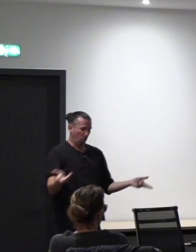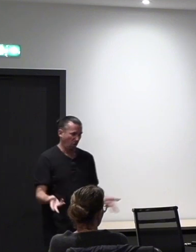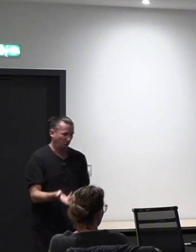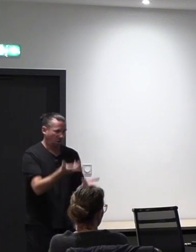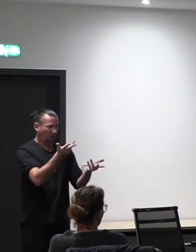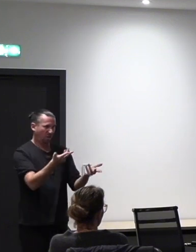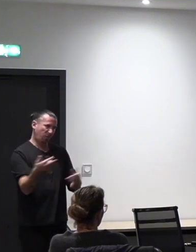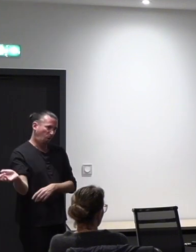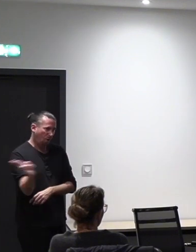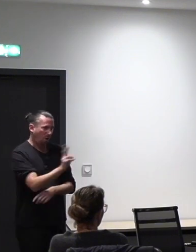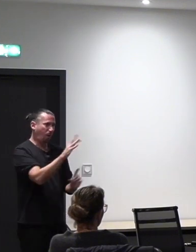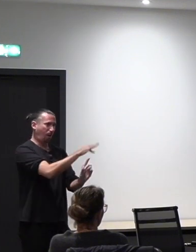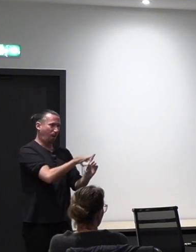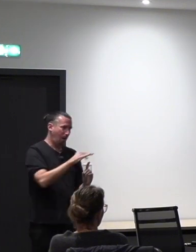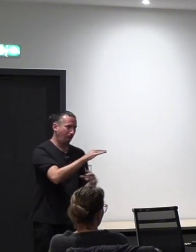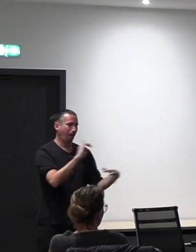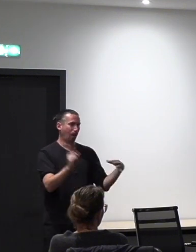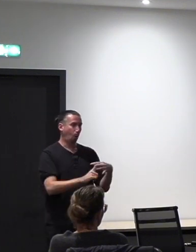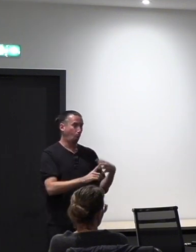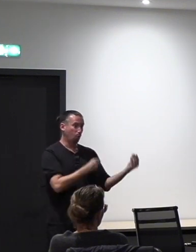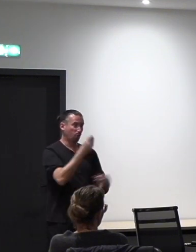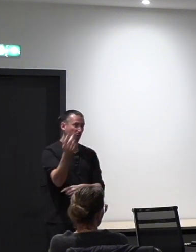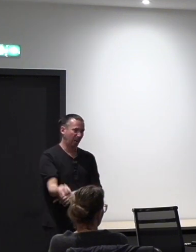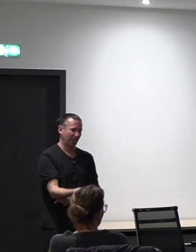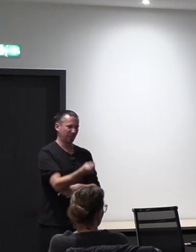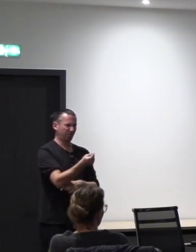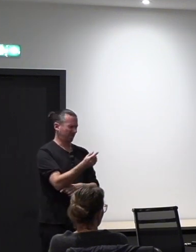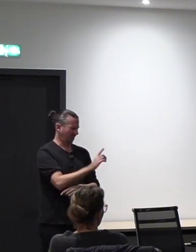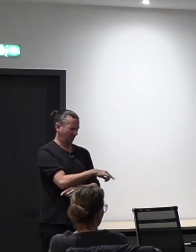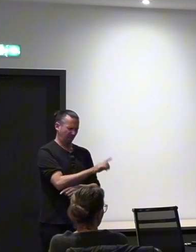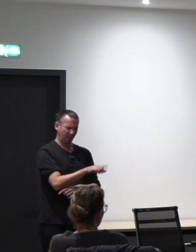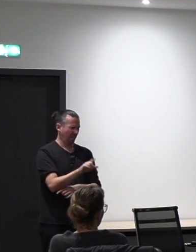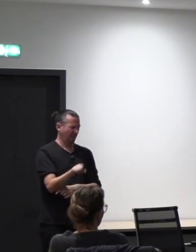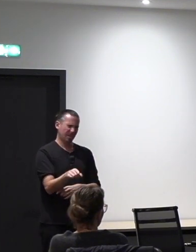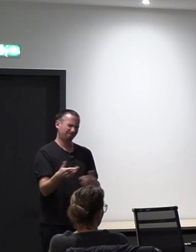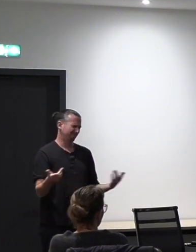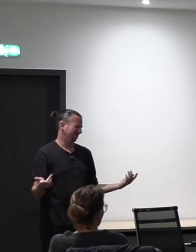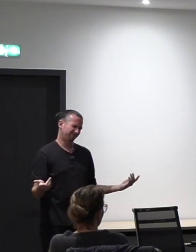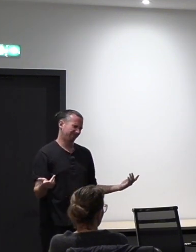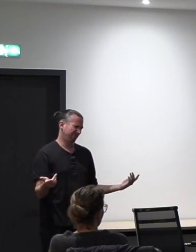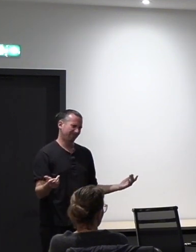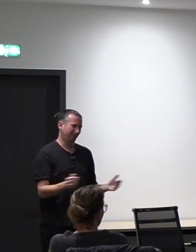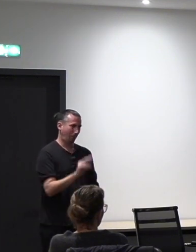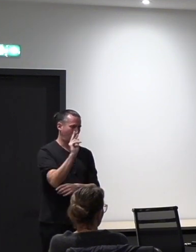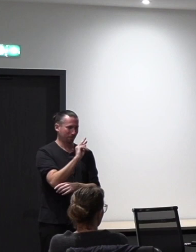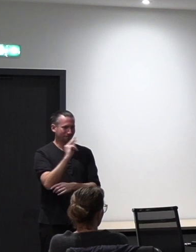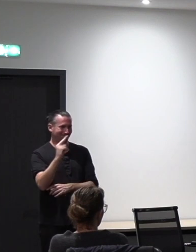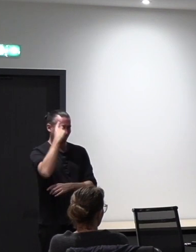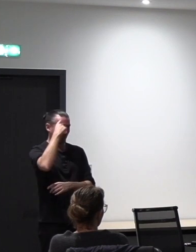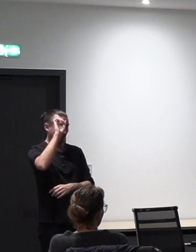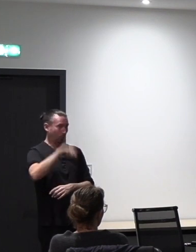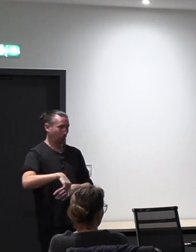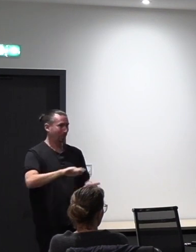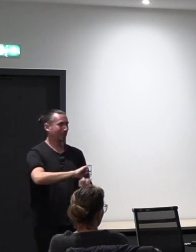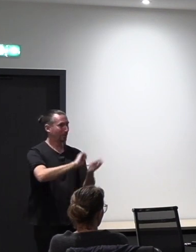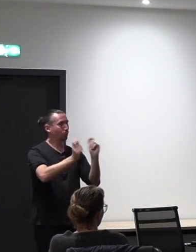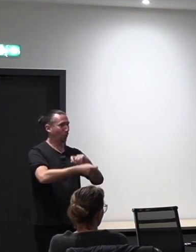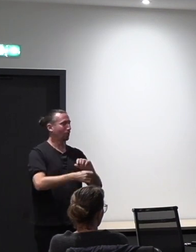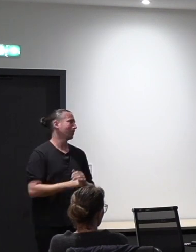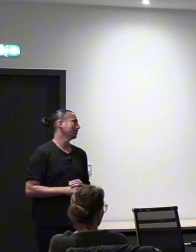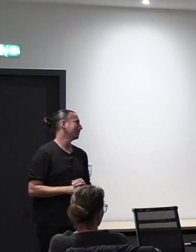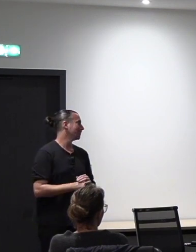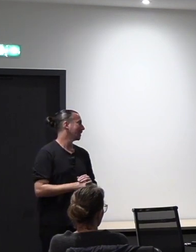les rééduque. On voit bien qu'il faut changer complètement de regard, et il faut dire dans le fond que le handicap doit